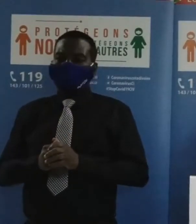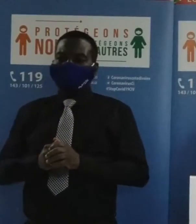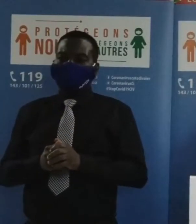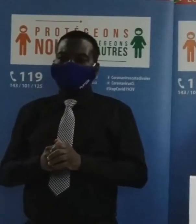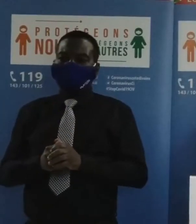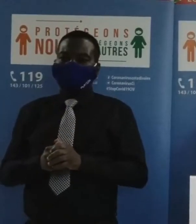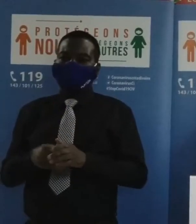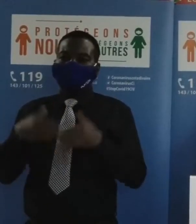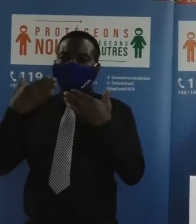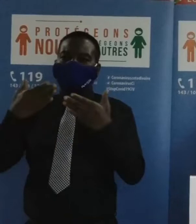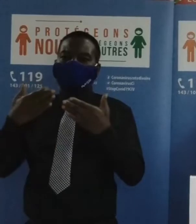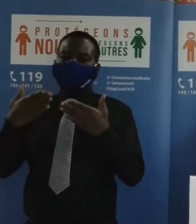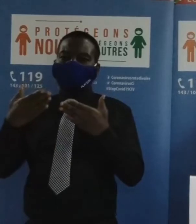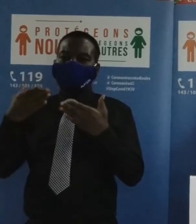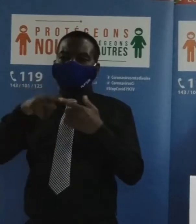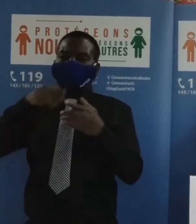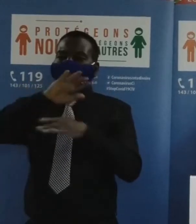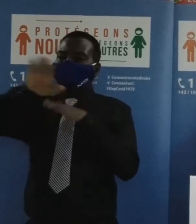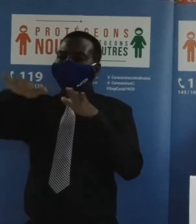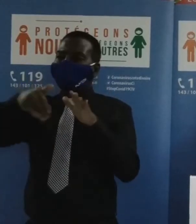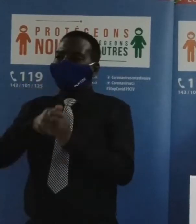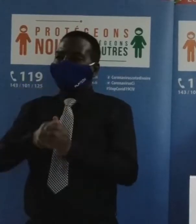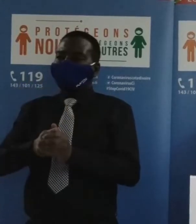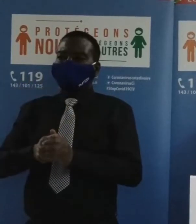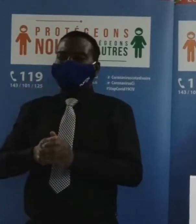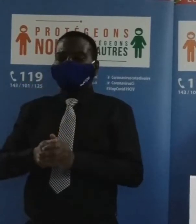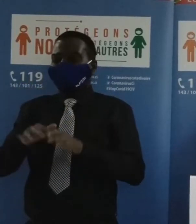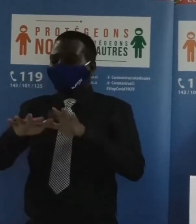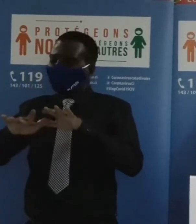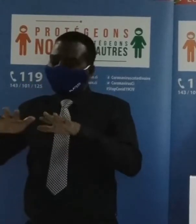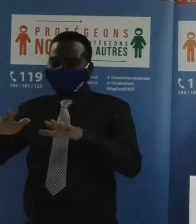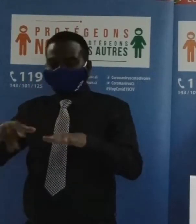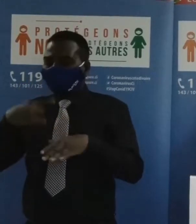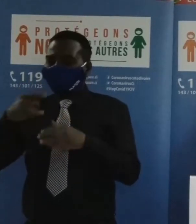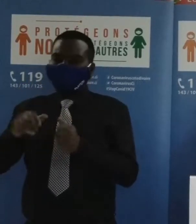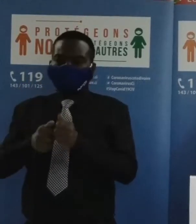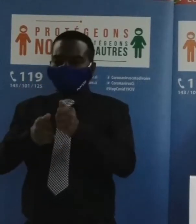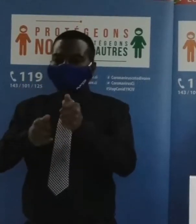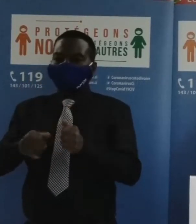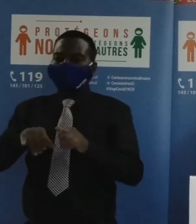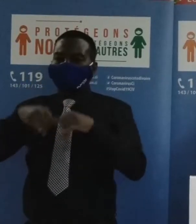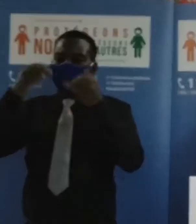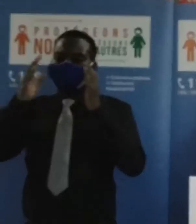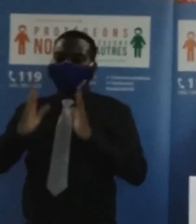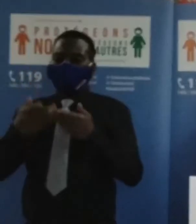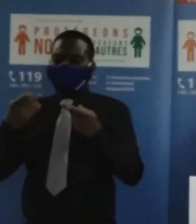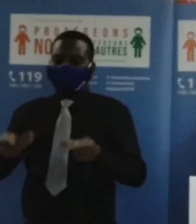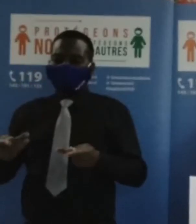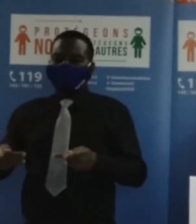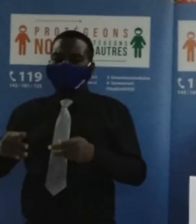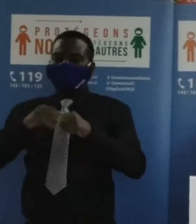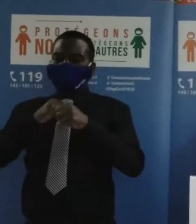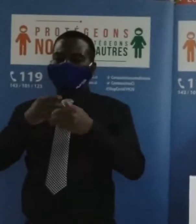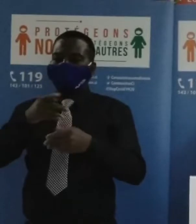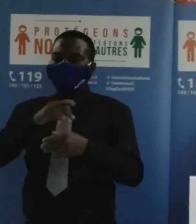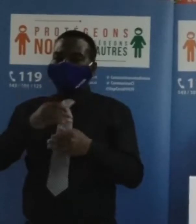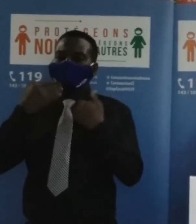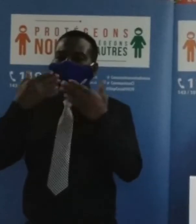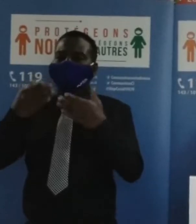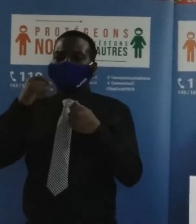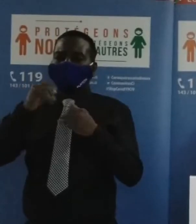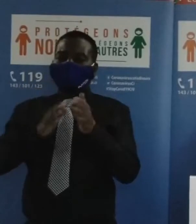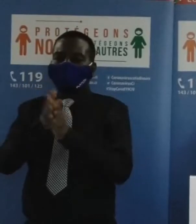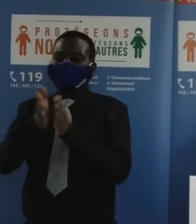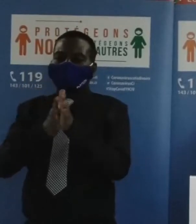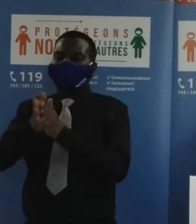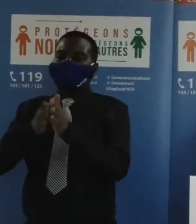merci donc à tous les internautes qui nous suivent et aux journalistes ici présents merci de votre intérêt